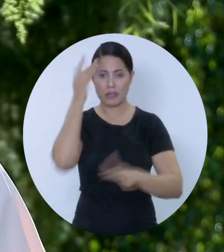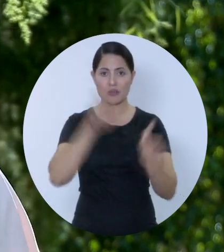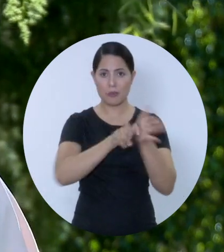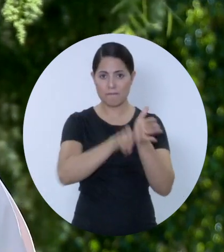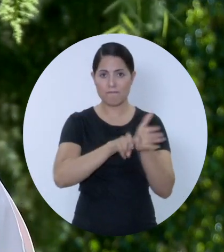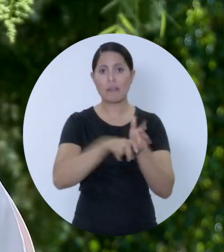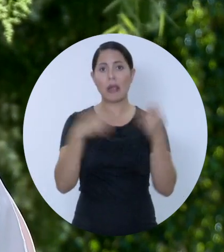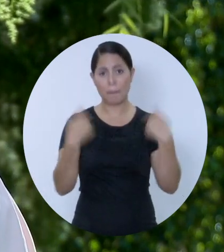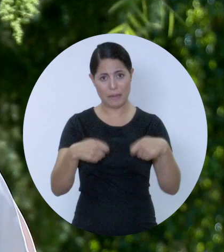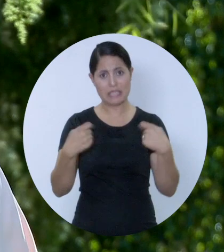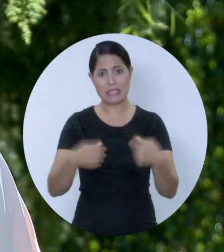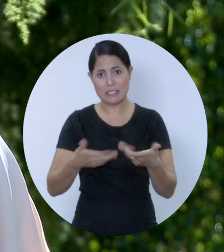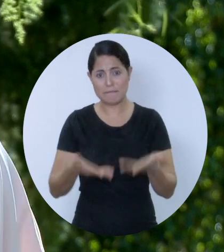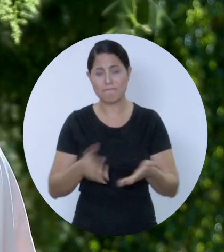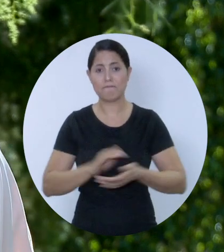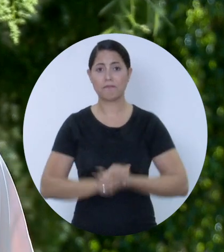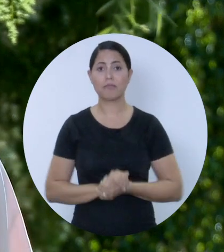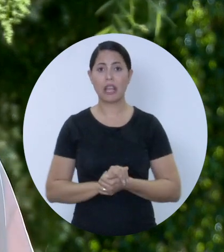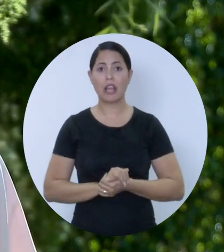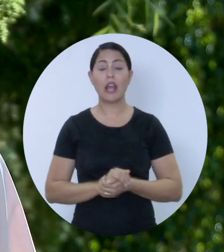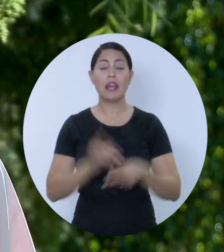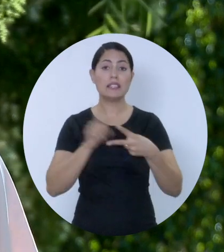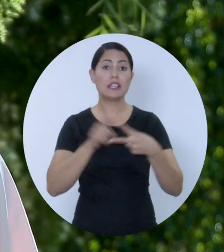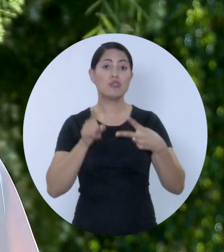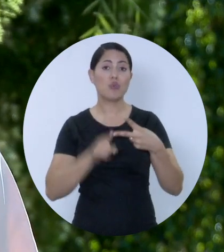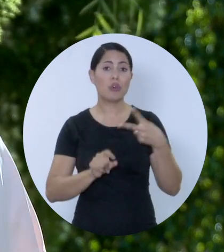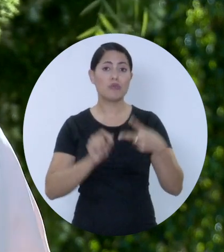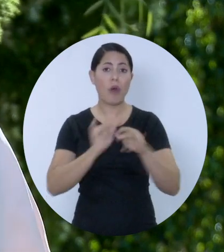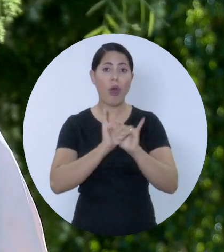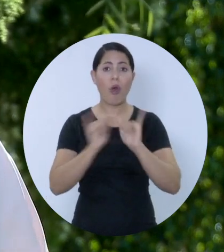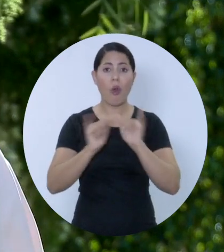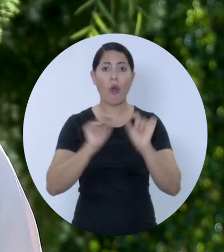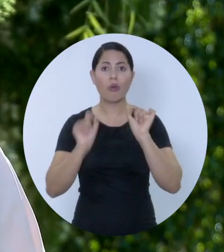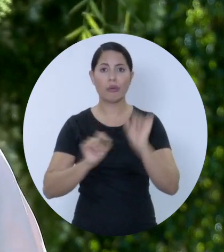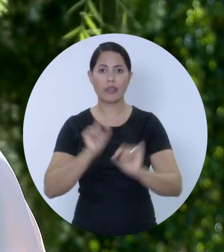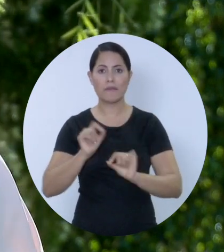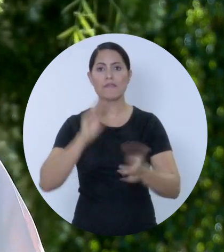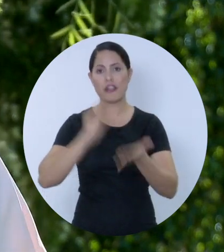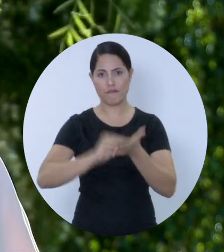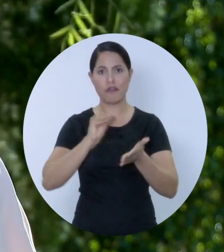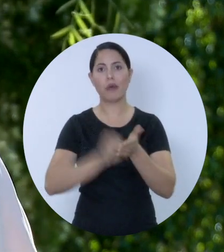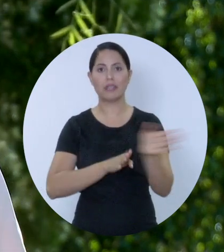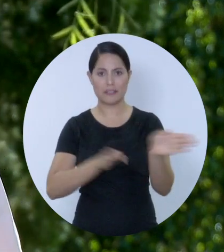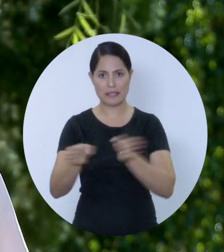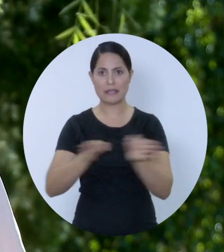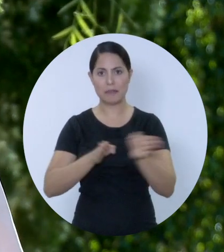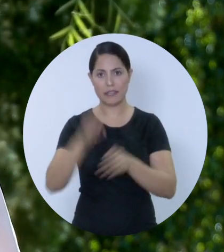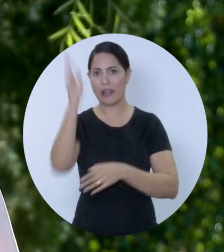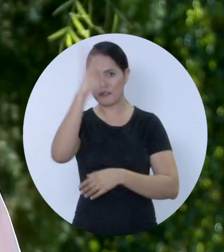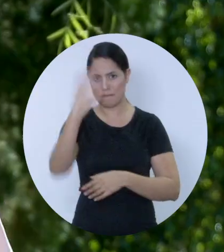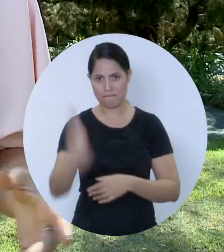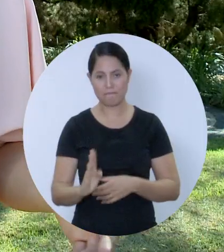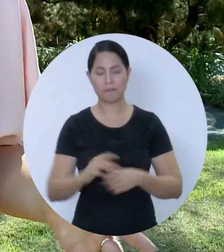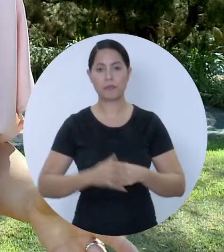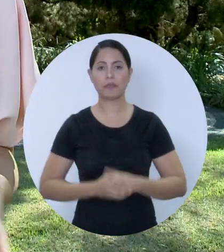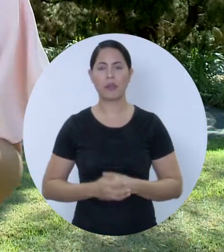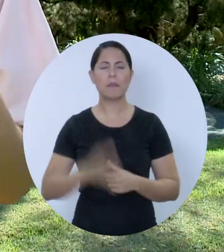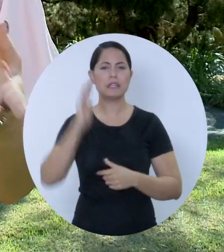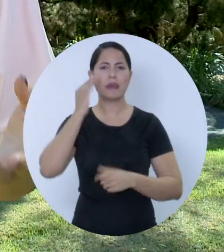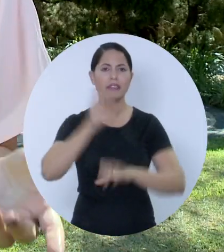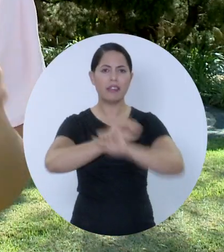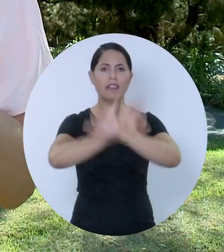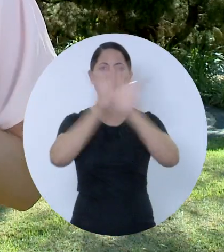rodas para se locomoverem. 2 dados que comprovam a falta de acessibilidade de todo um país. E